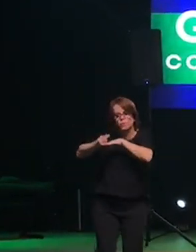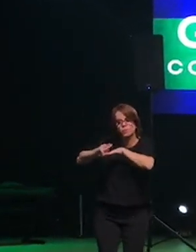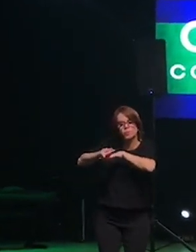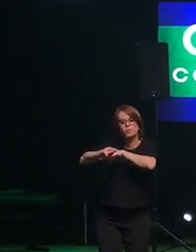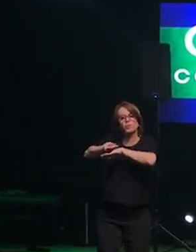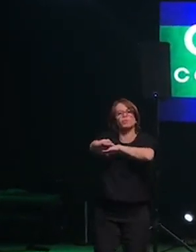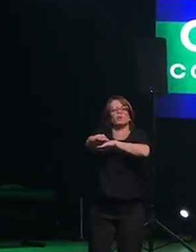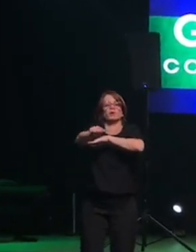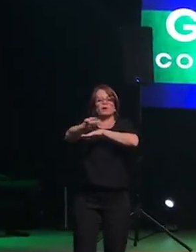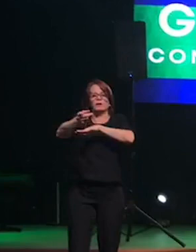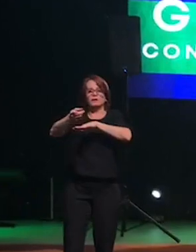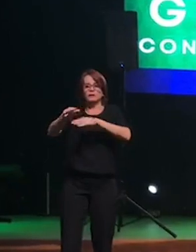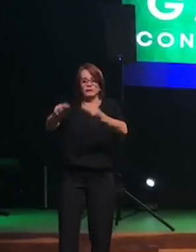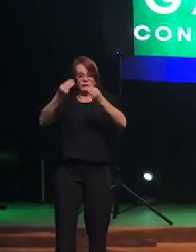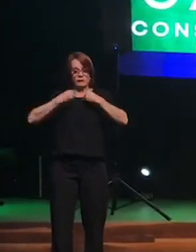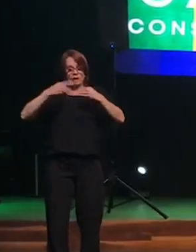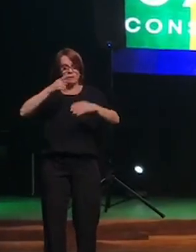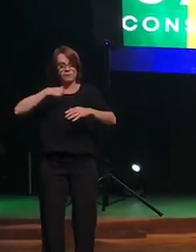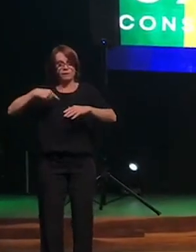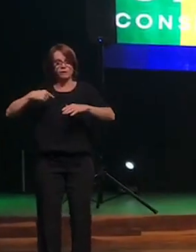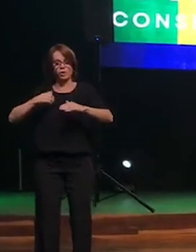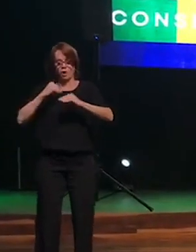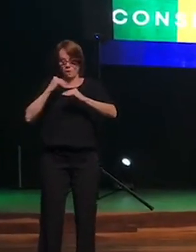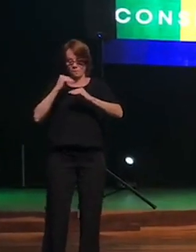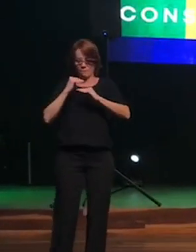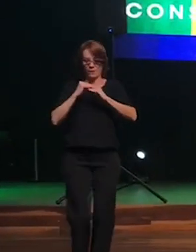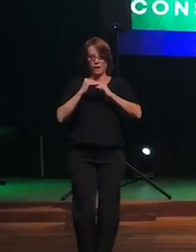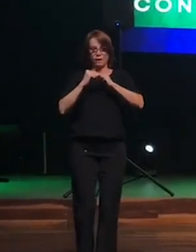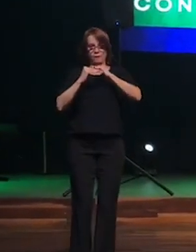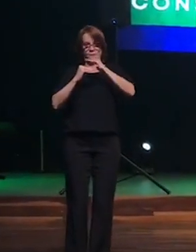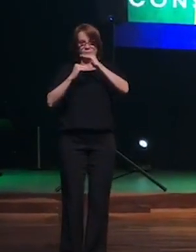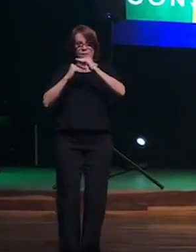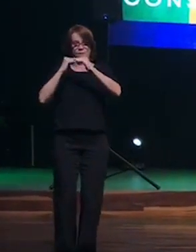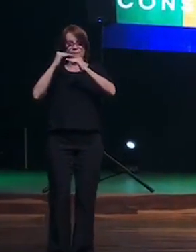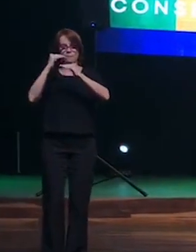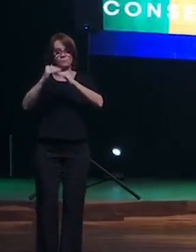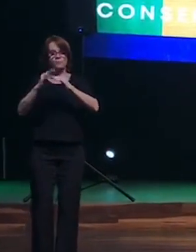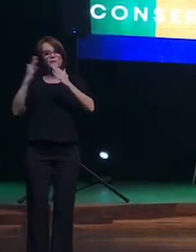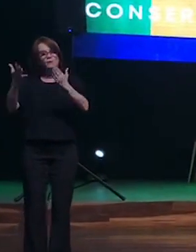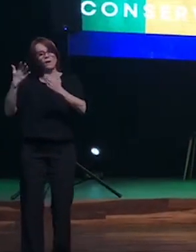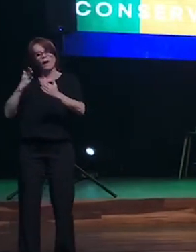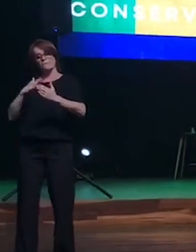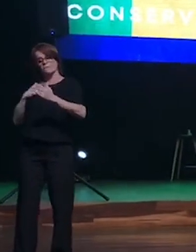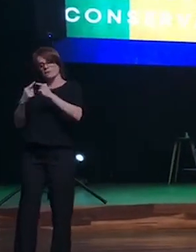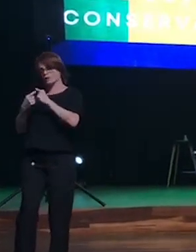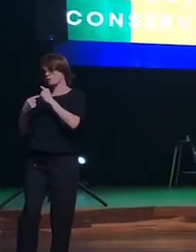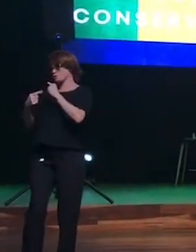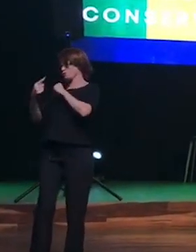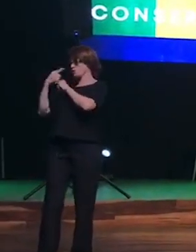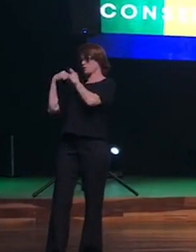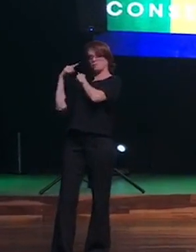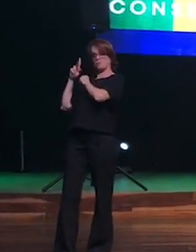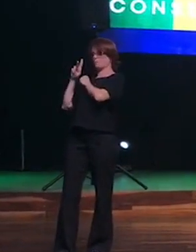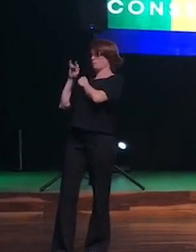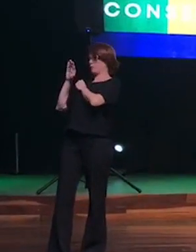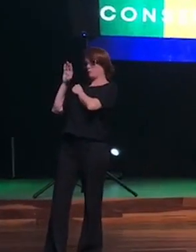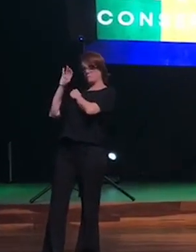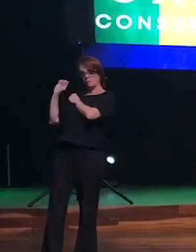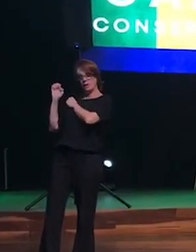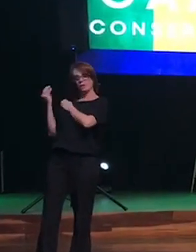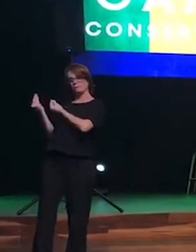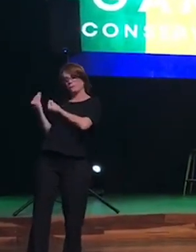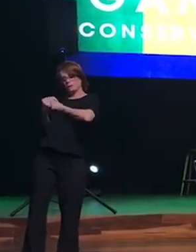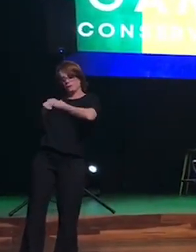a outro degrau, de modo que a geração dos meus pais é o piso da minha geração, e eu, a